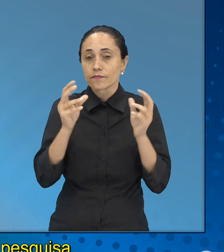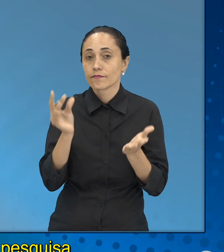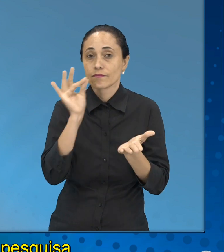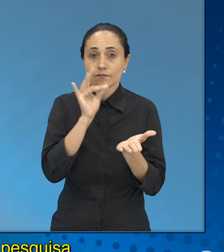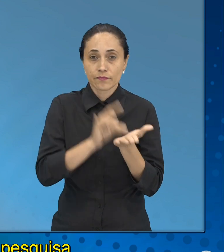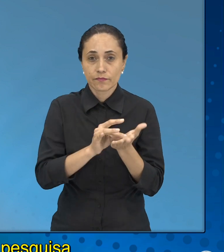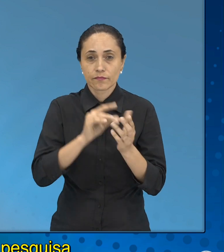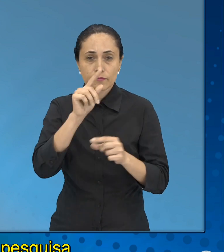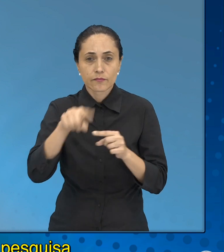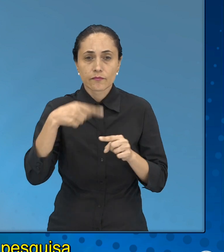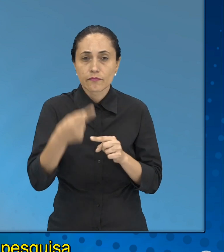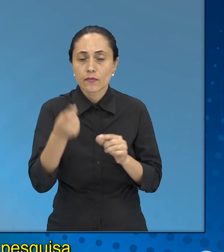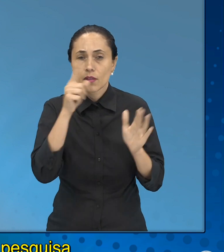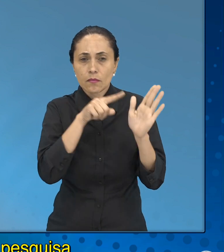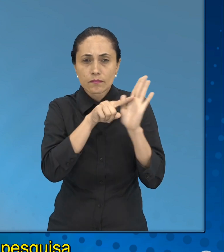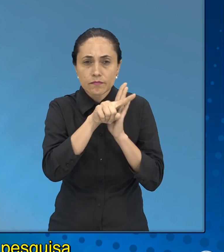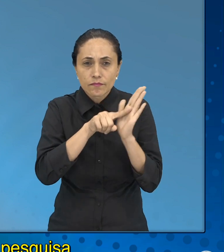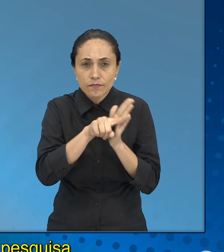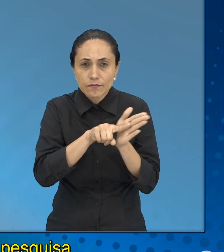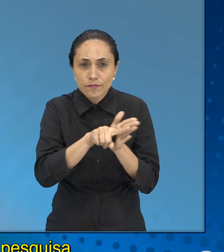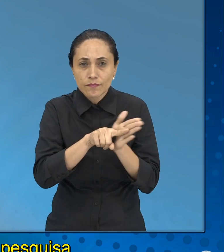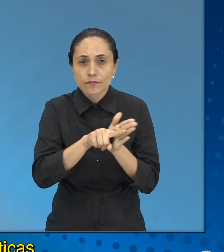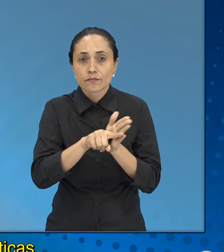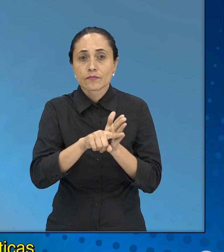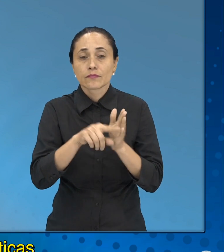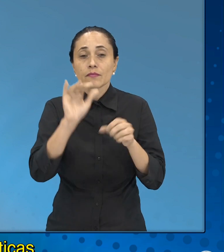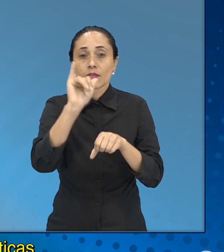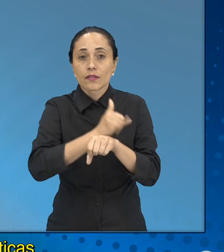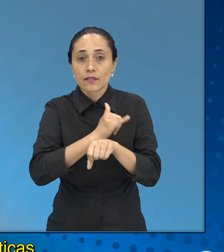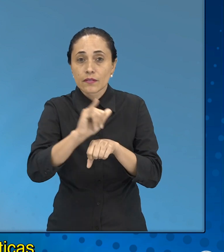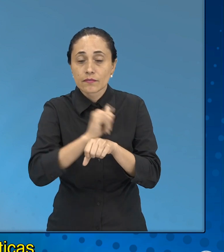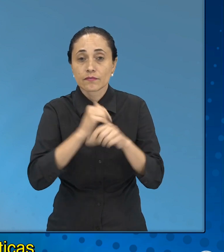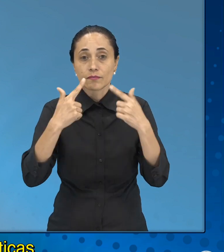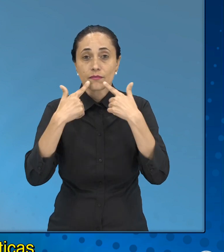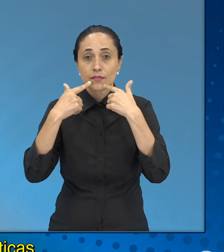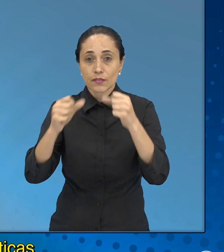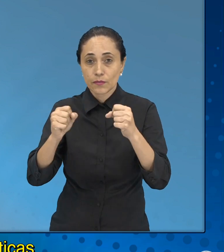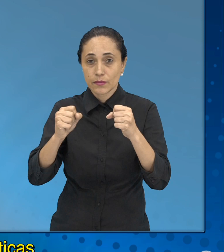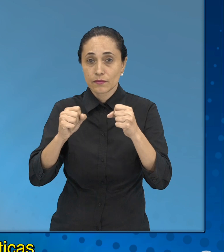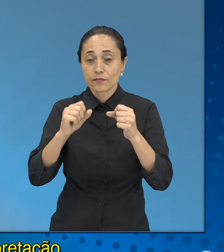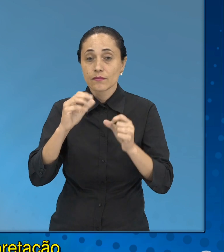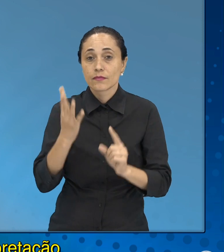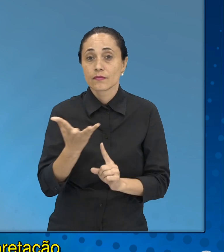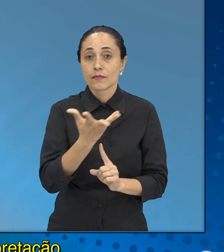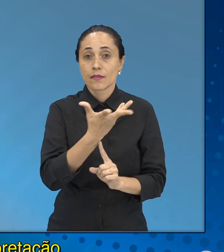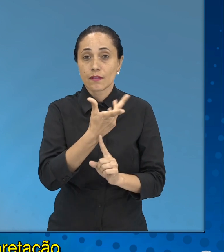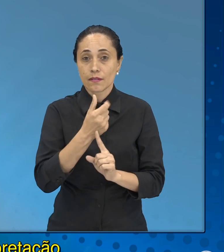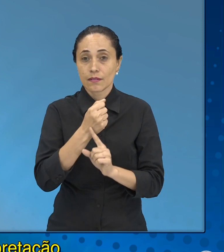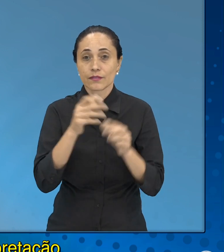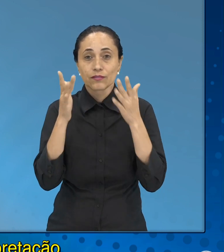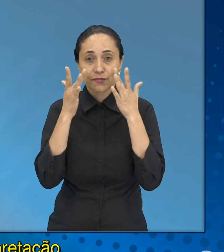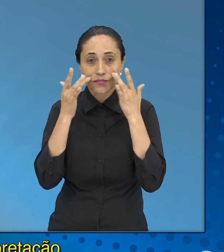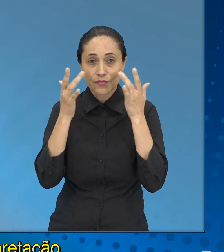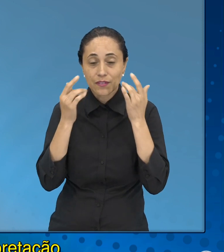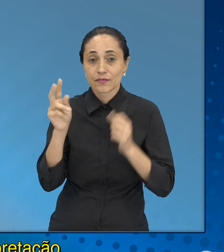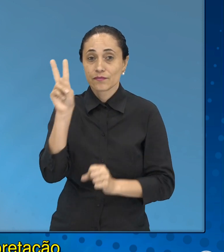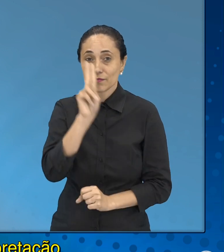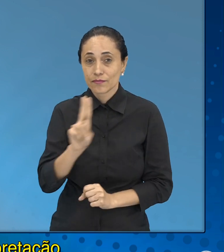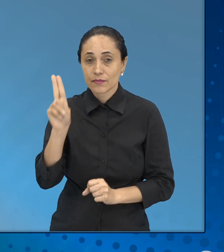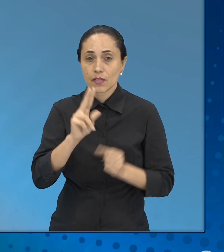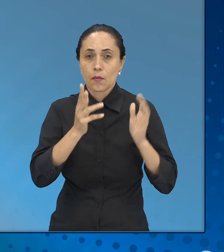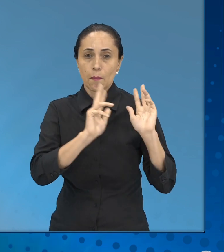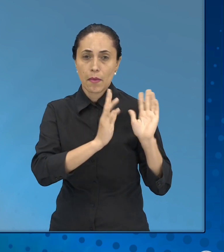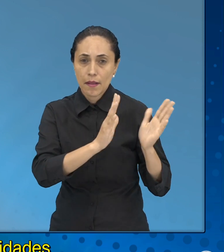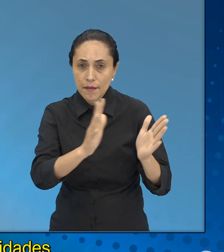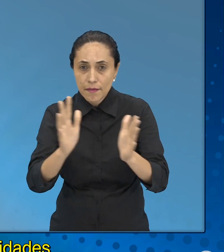um recorte de pesquisa e procuramos investigar estratégias linguísticas e cênicas empregadas na interpretação em